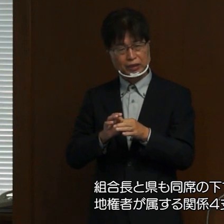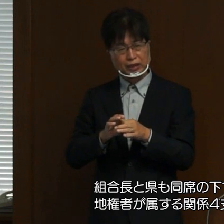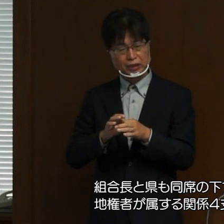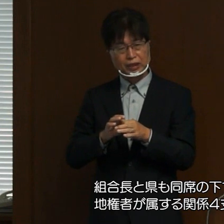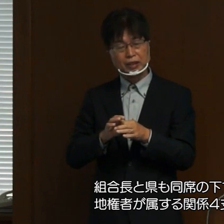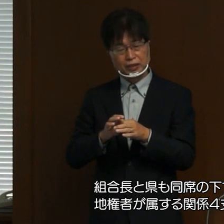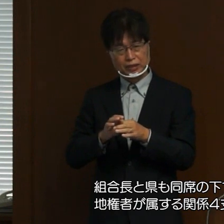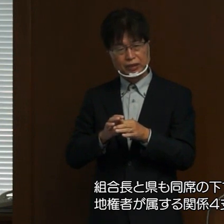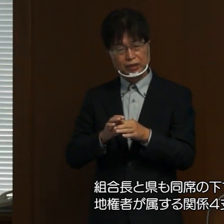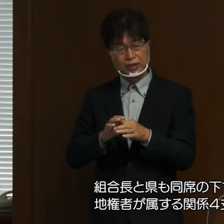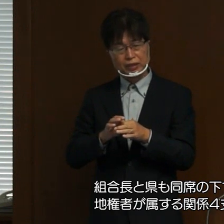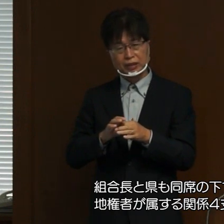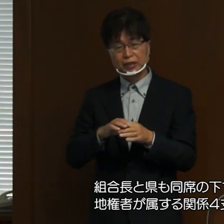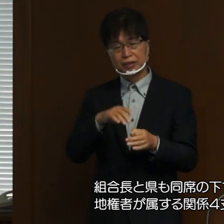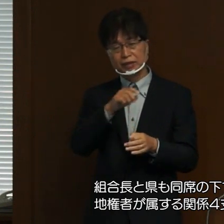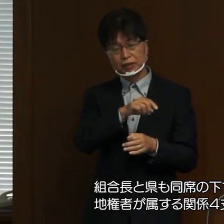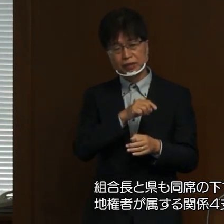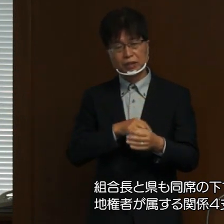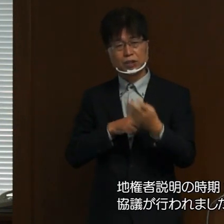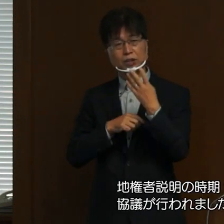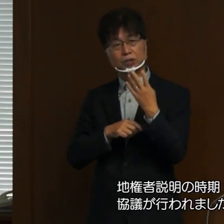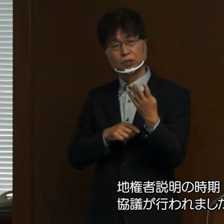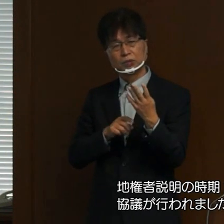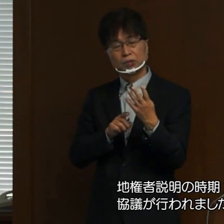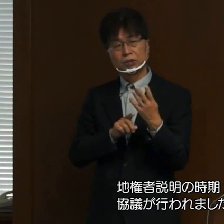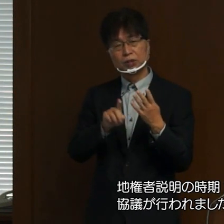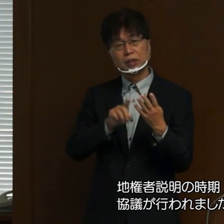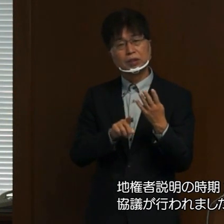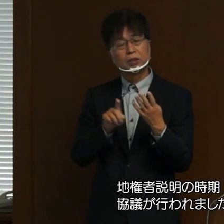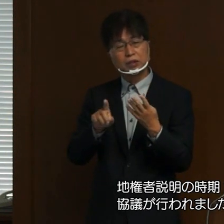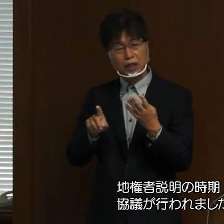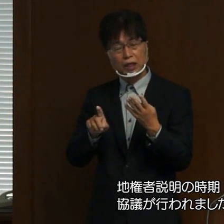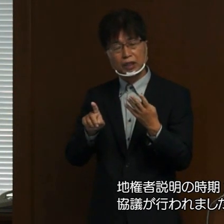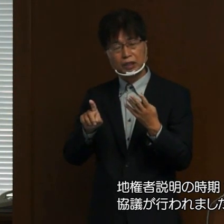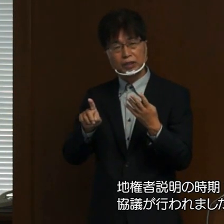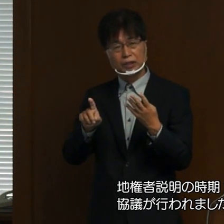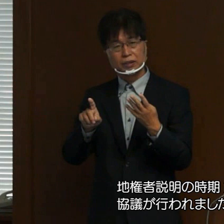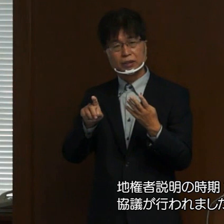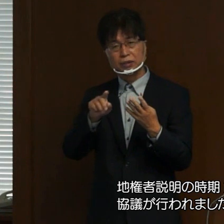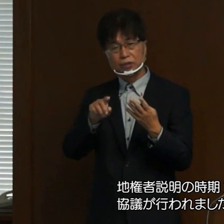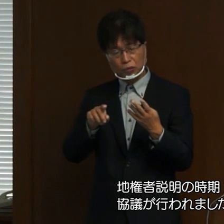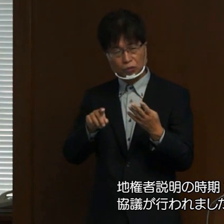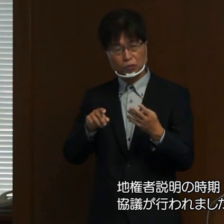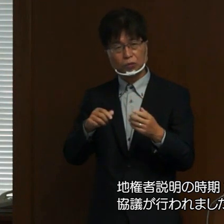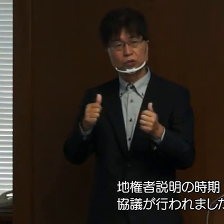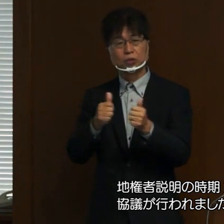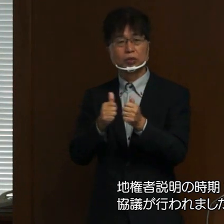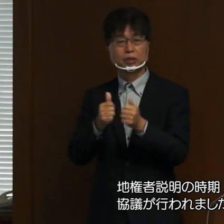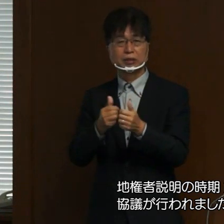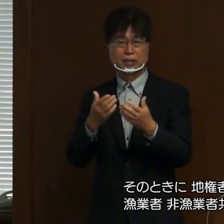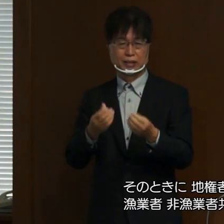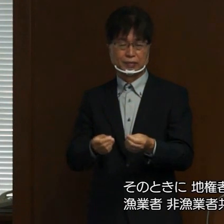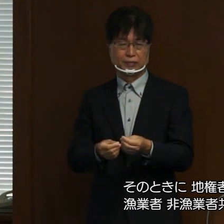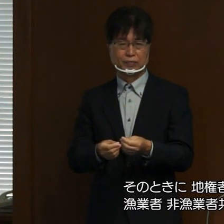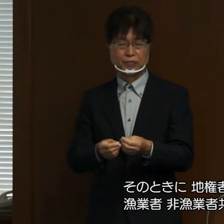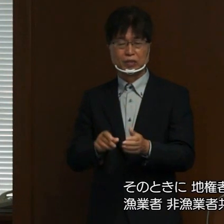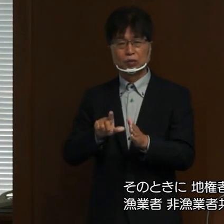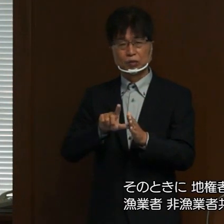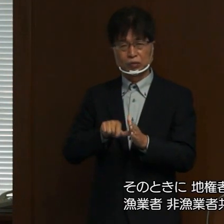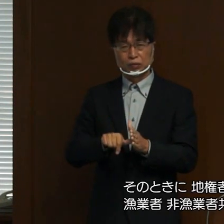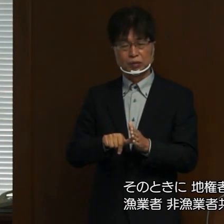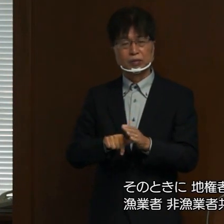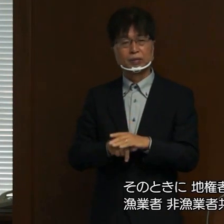ですね、4支所の代表者との間で、地権者説明の時期方法などについて協議が行われました。でその時